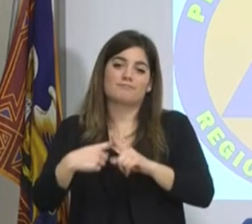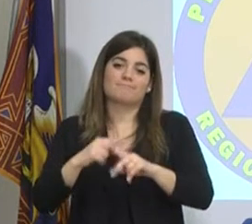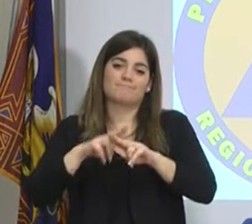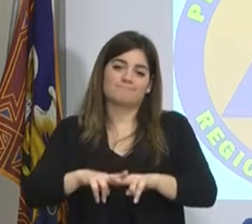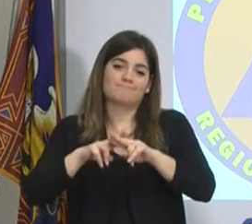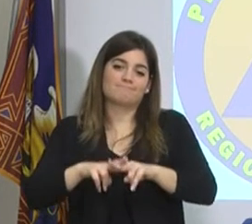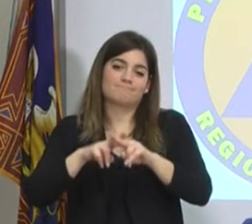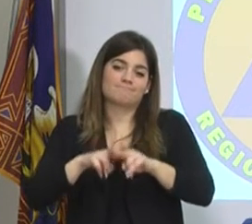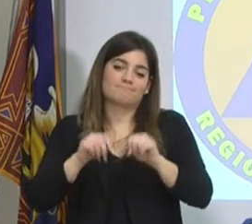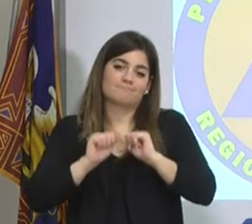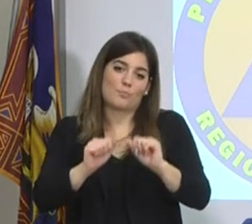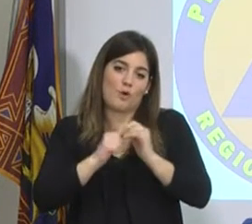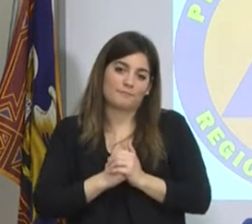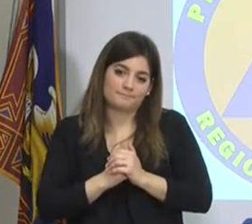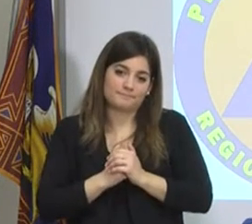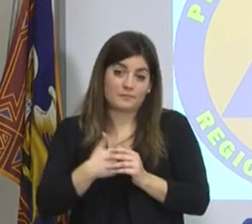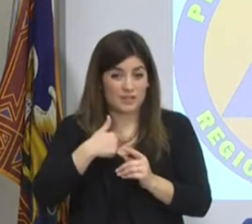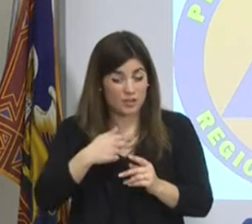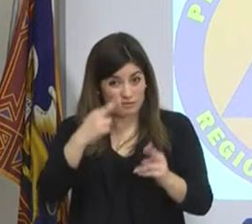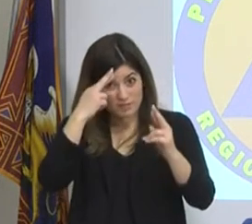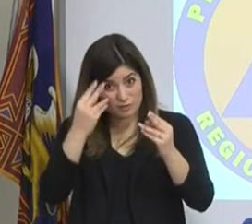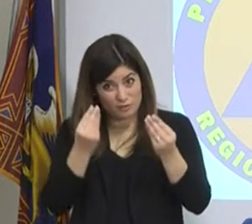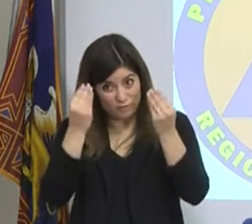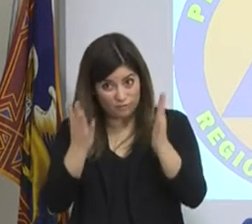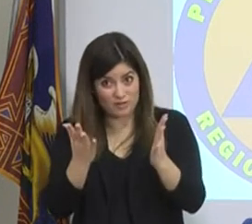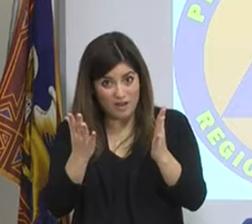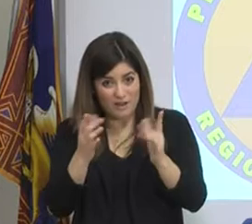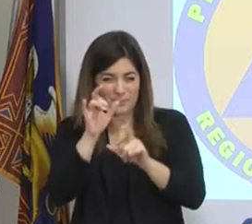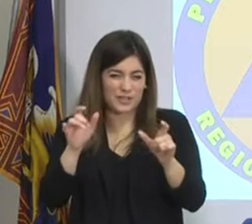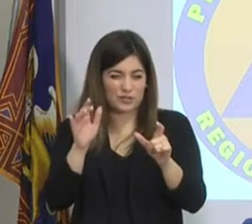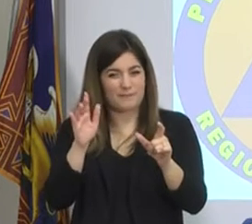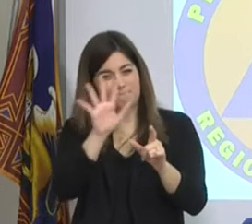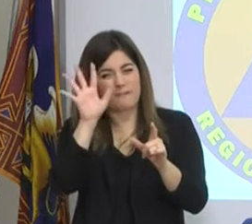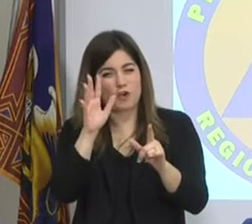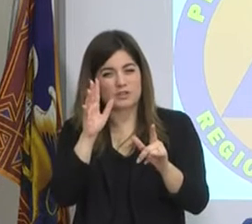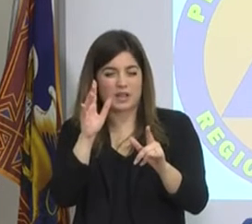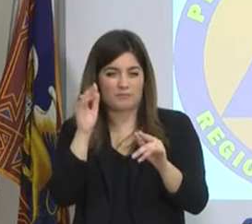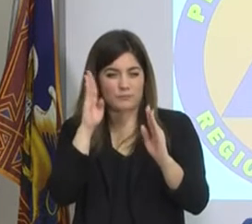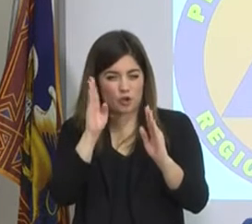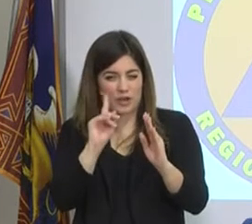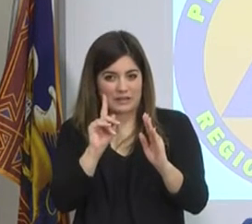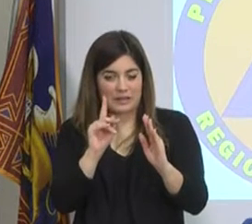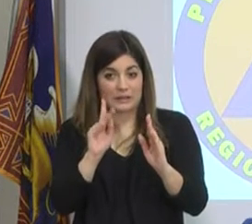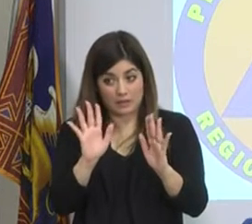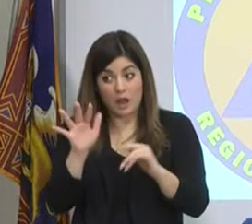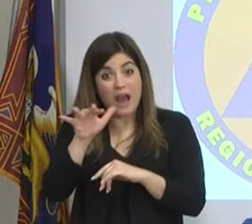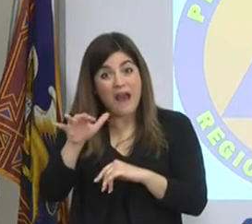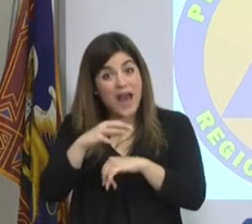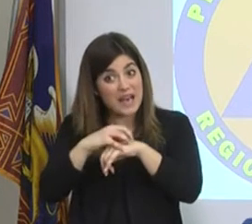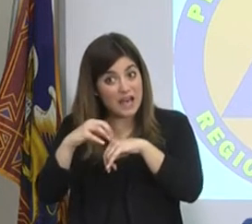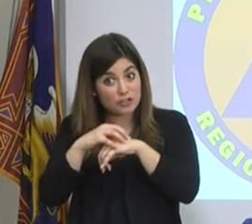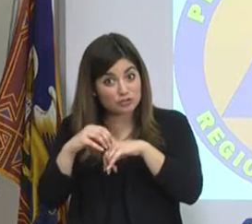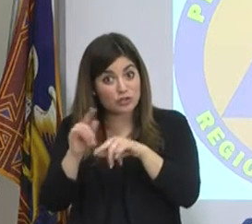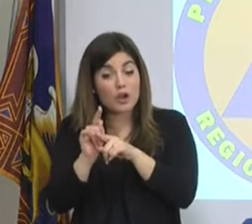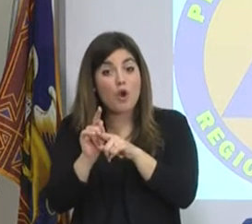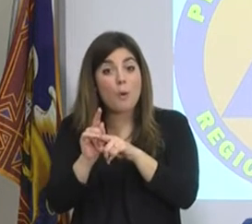che vorrei ricordare ai più disattenti anche oggi che l'area successiva quello arancione prevede la chiusura dei confini